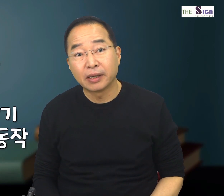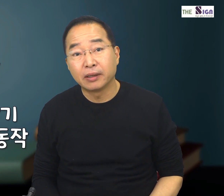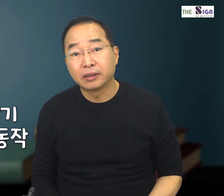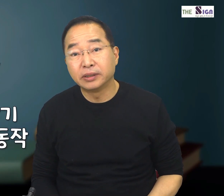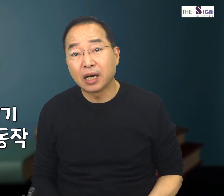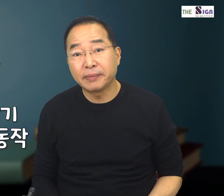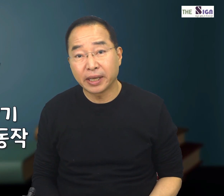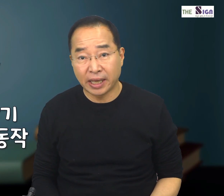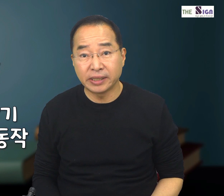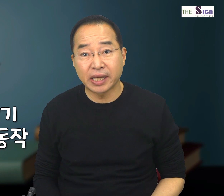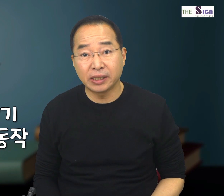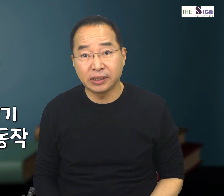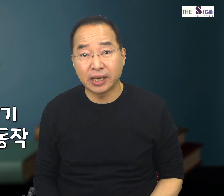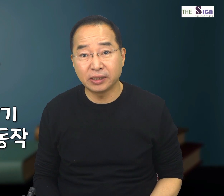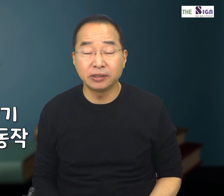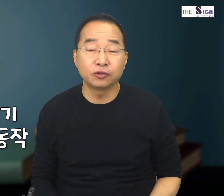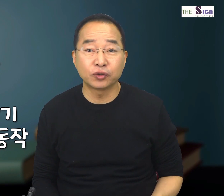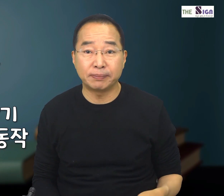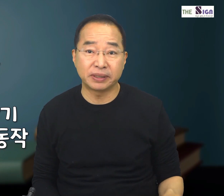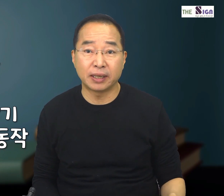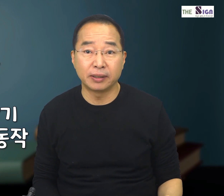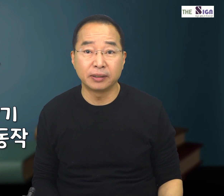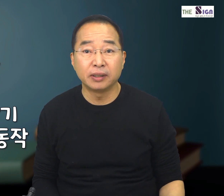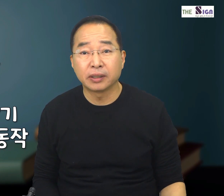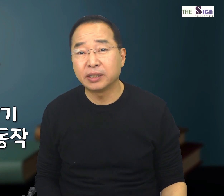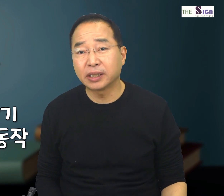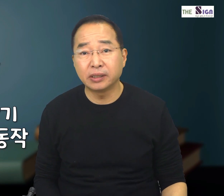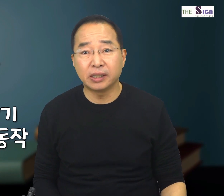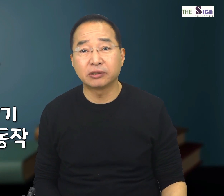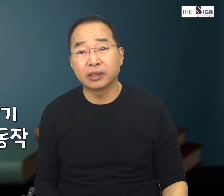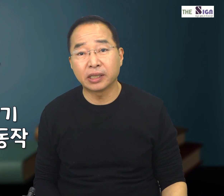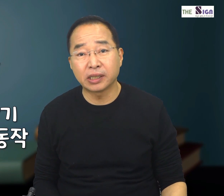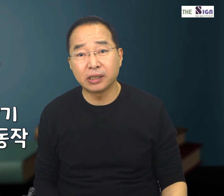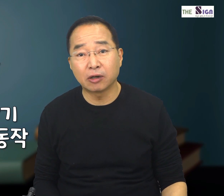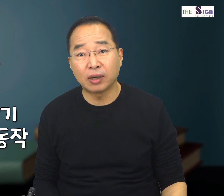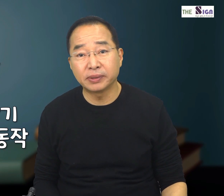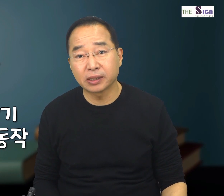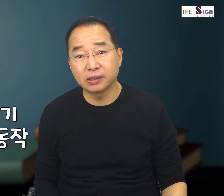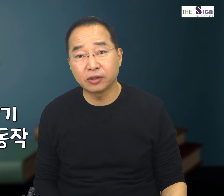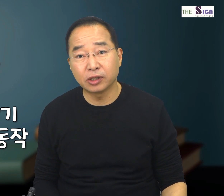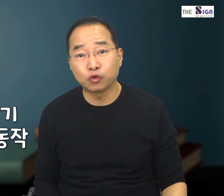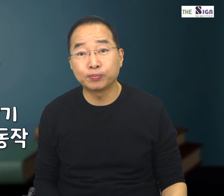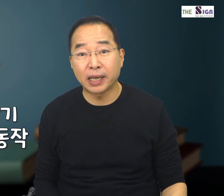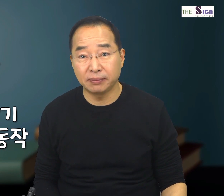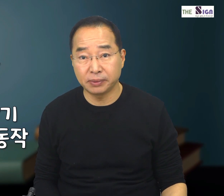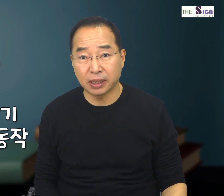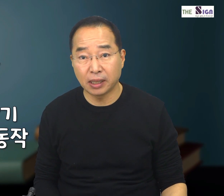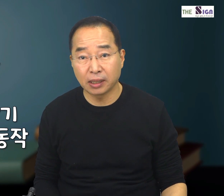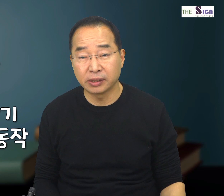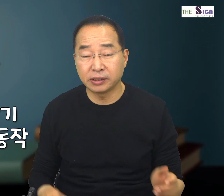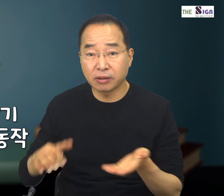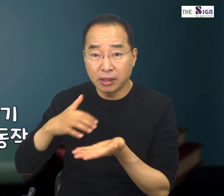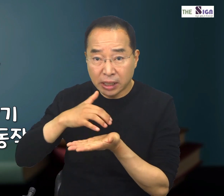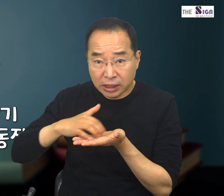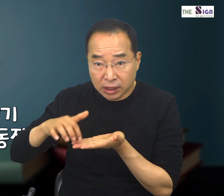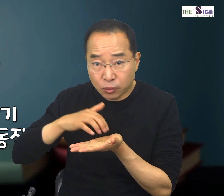그 다음에 계산이라는 수화입니다. 계산은 예전에 계산이라고 하면 상징적인 게 주판입니다. 그래서 이